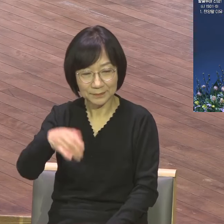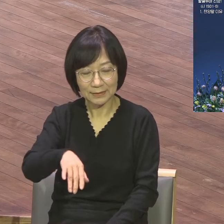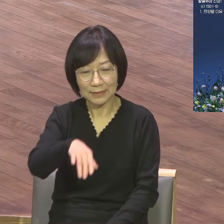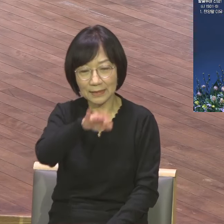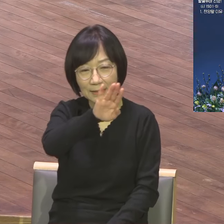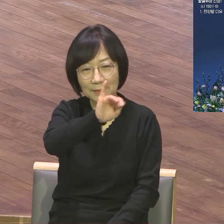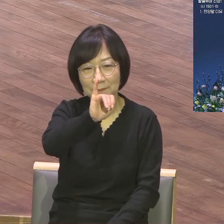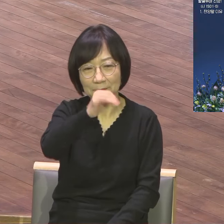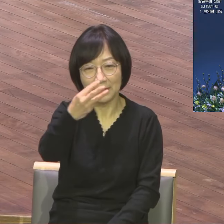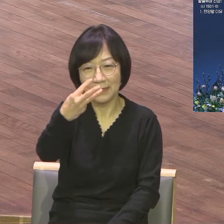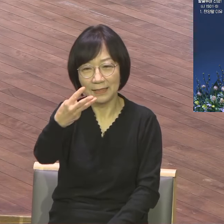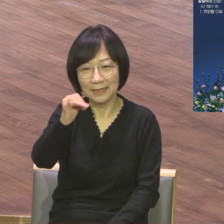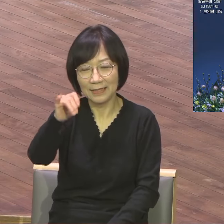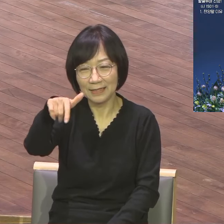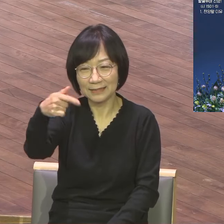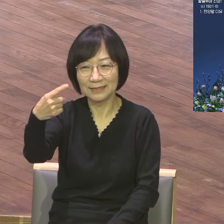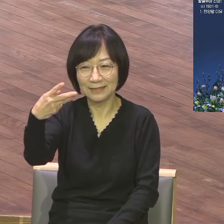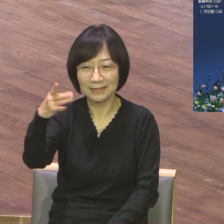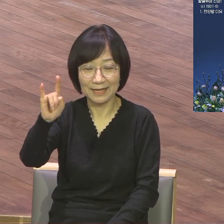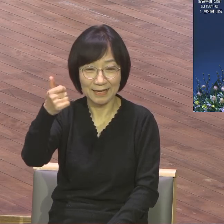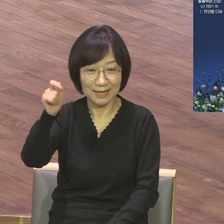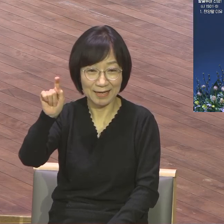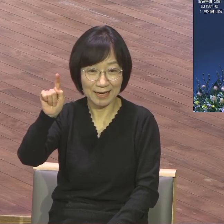광장에 모을 때입니다. 74년대. 그러니까